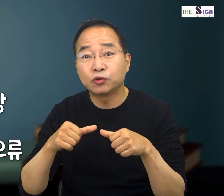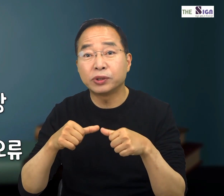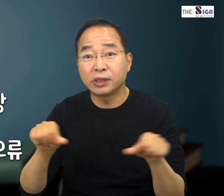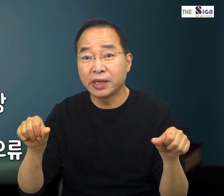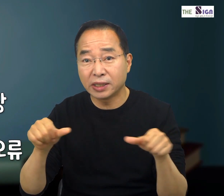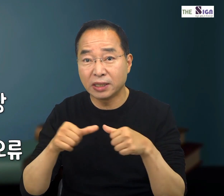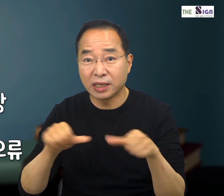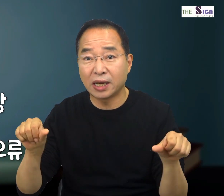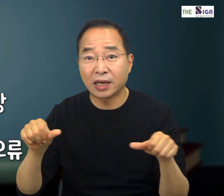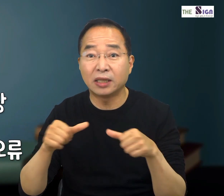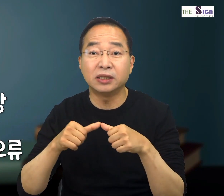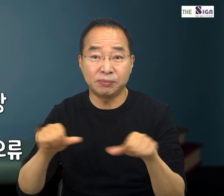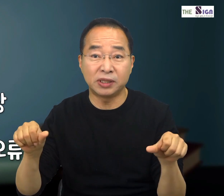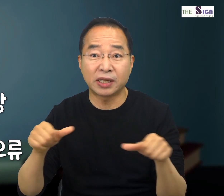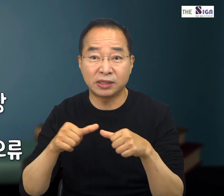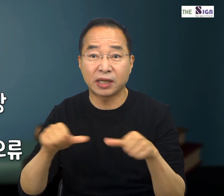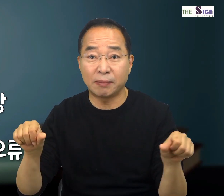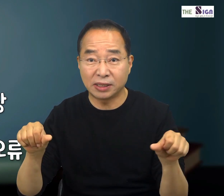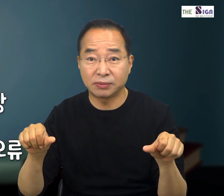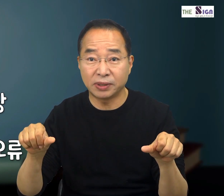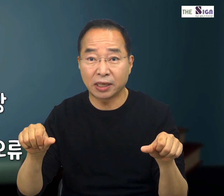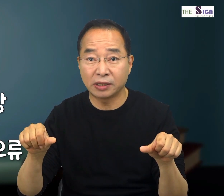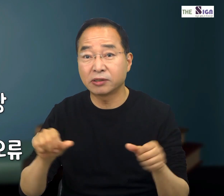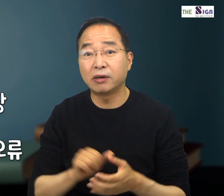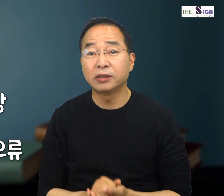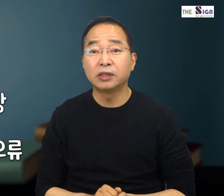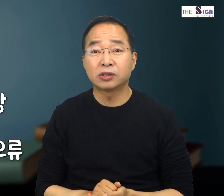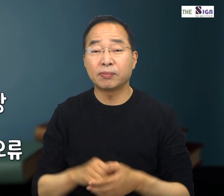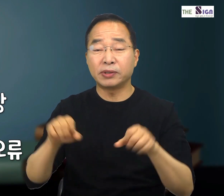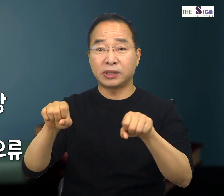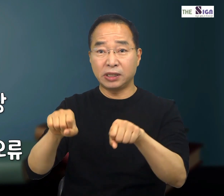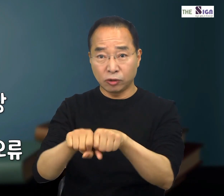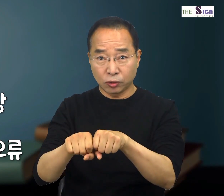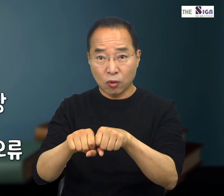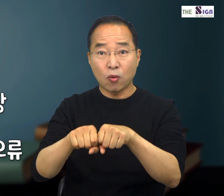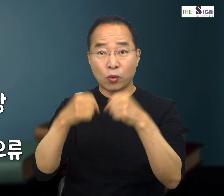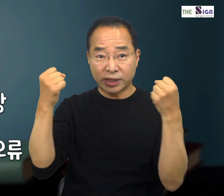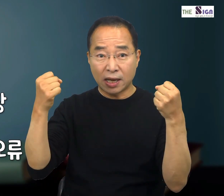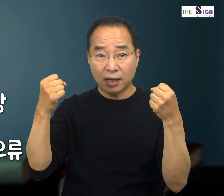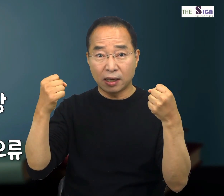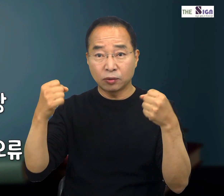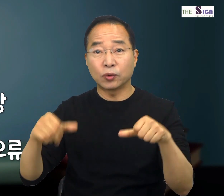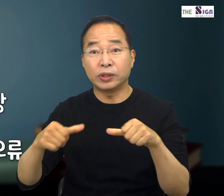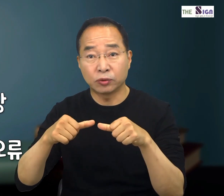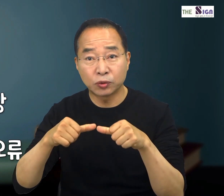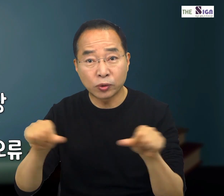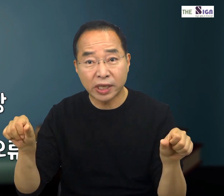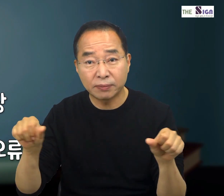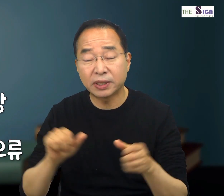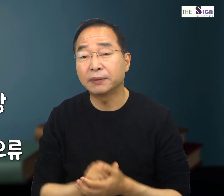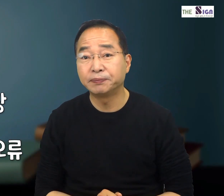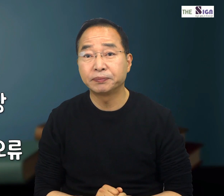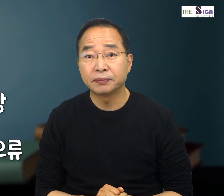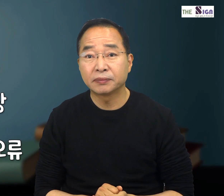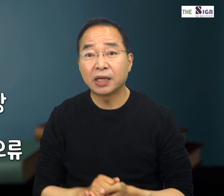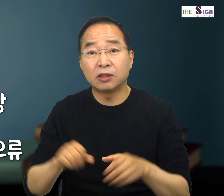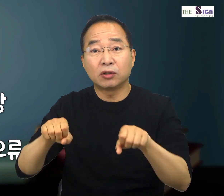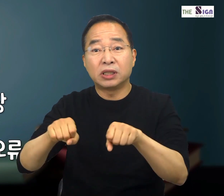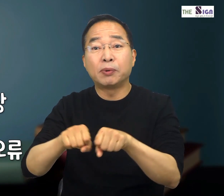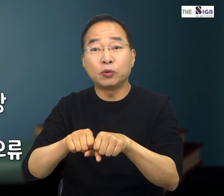수리를 해야 된다라는 의미를 가질 때가 많습니다. 그래서 첫 번째 이것도 고장, 또 이것도 고장입니다. 단 이건 기본